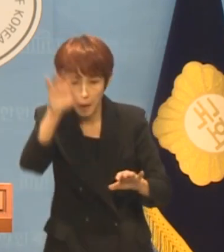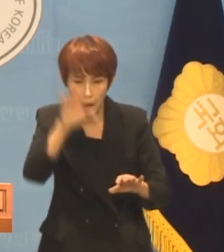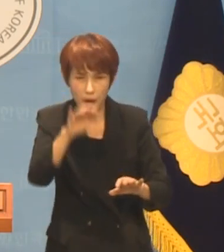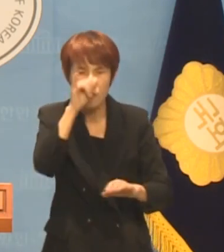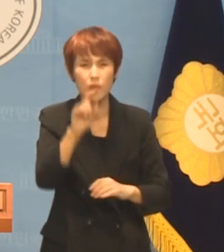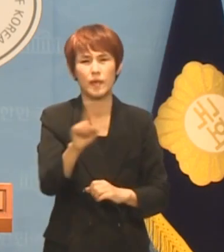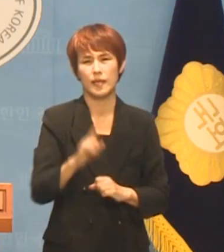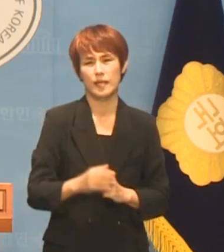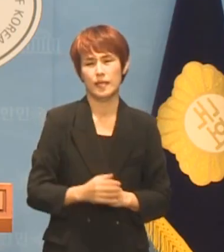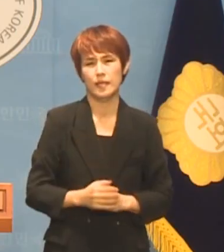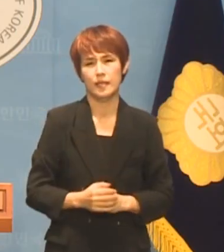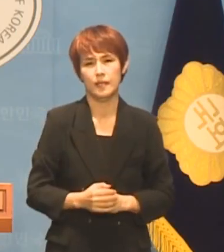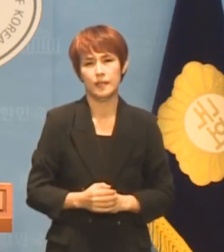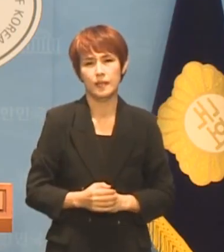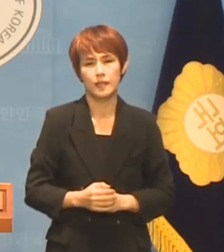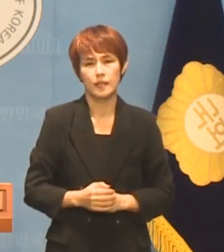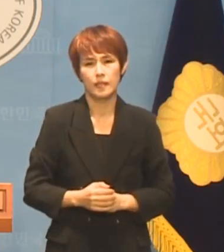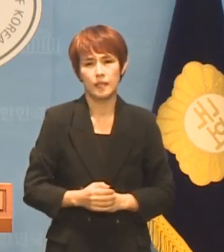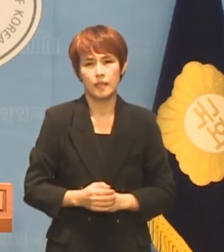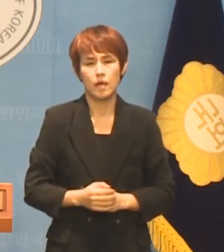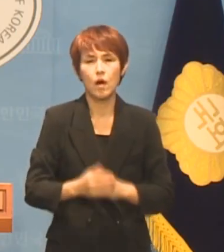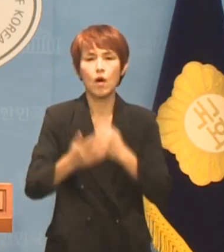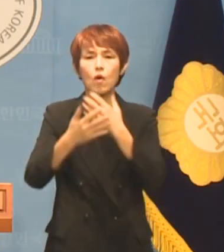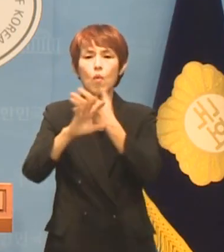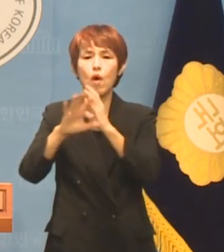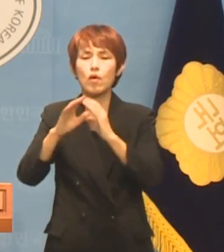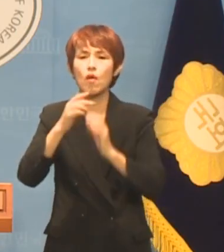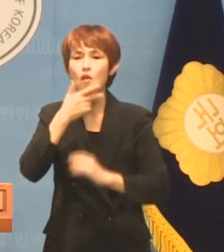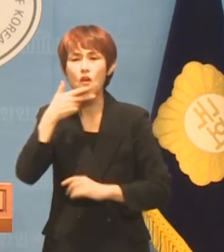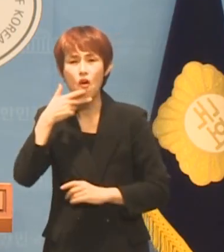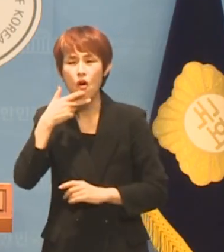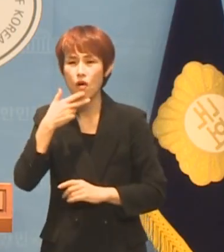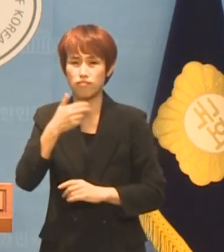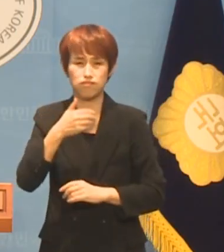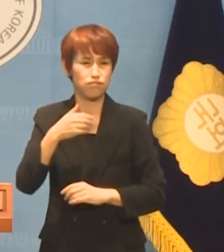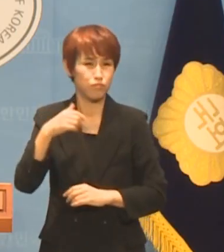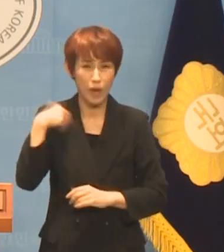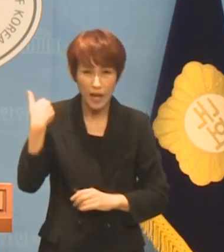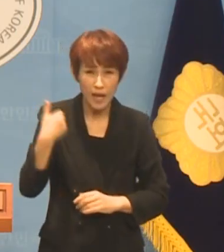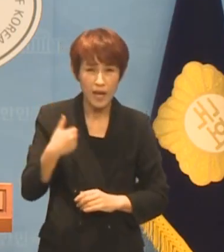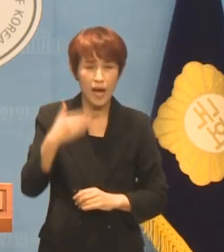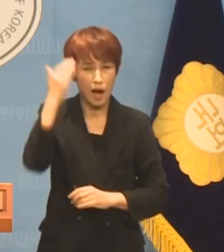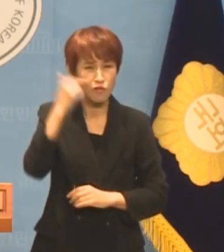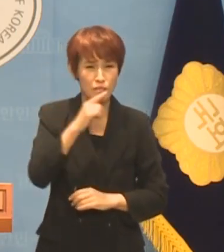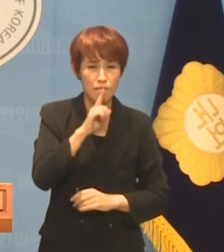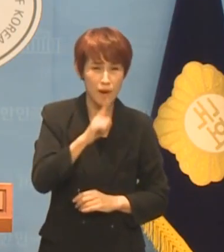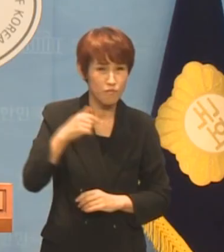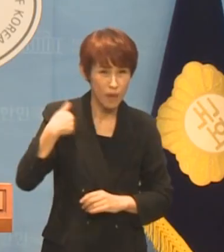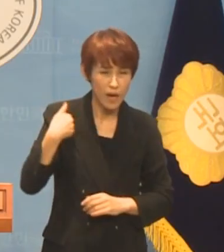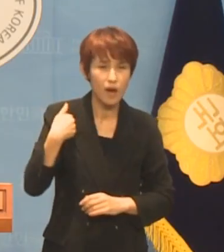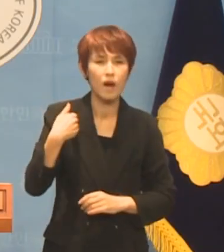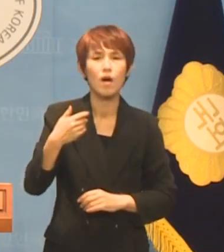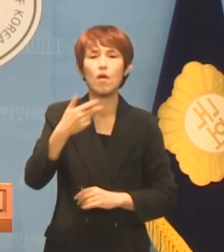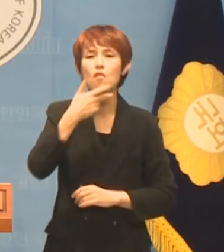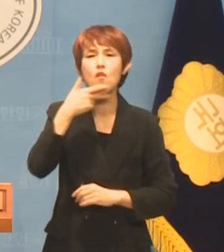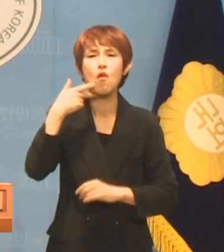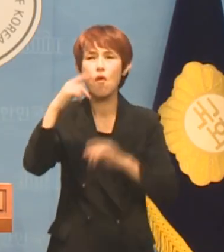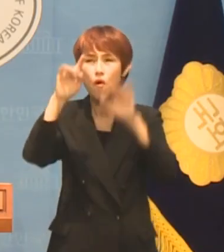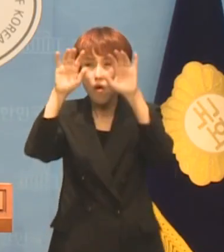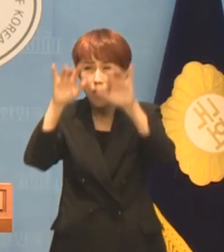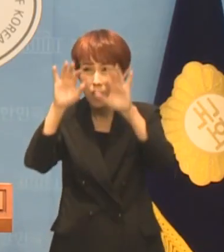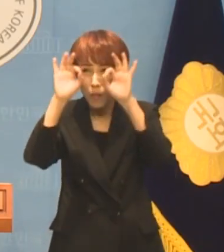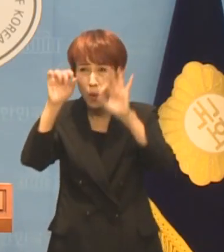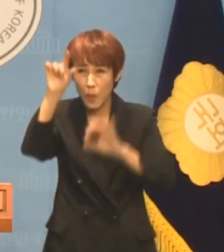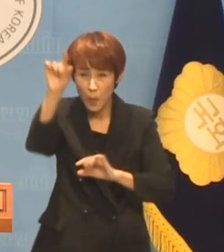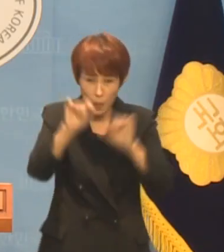급급한 것입니까? 외국어와 한국어 실력이 충분하지 않으면 왜곡 짜깁기 가짜뉴스조차도